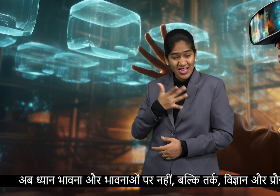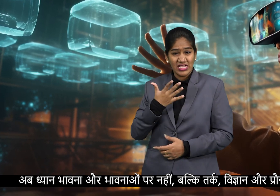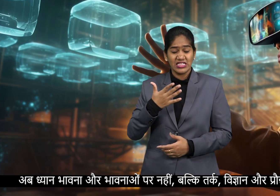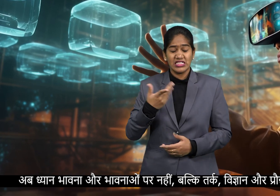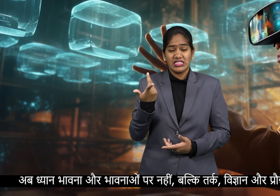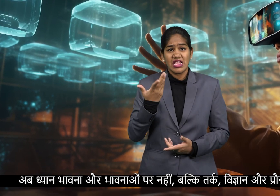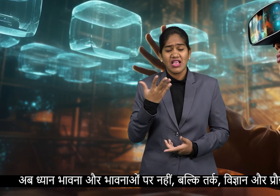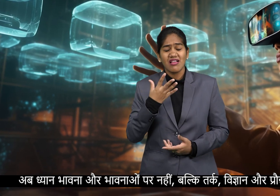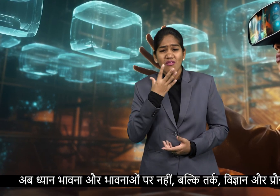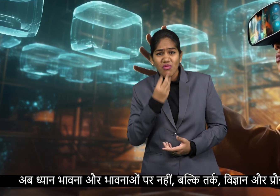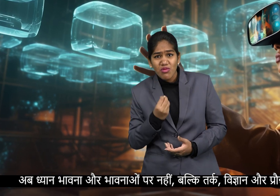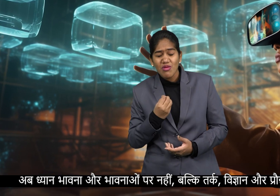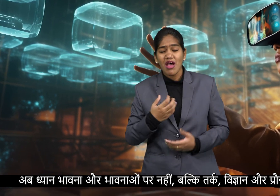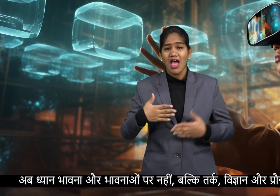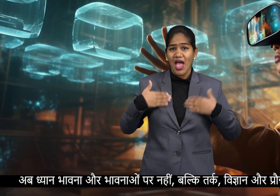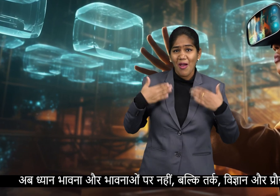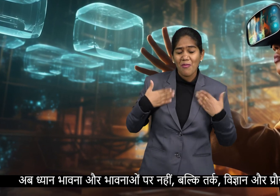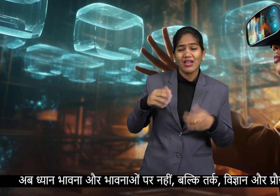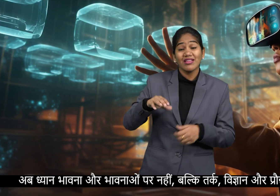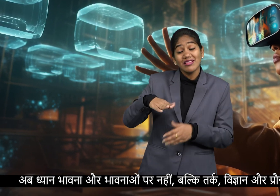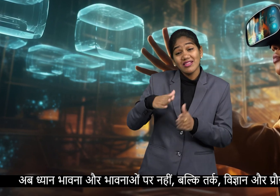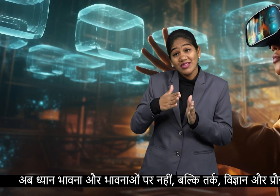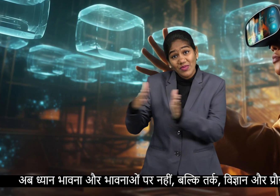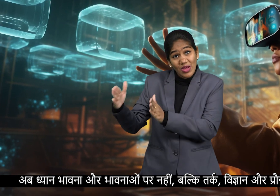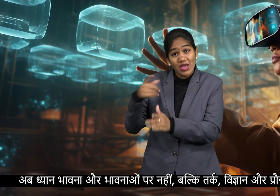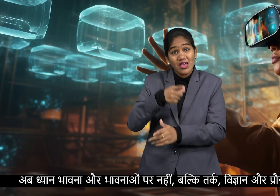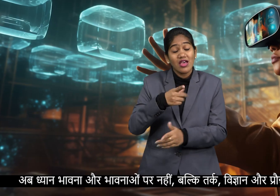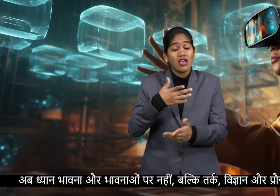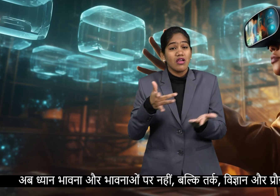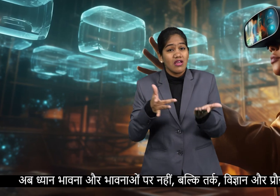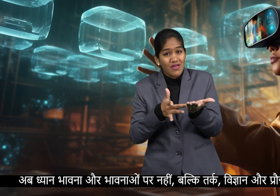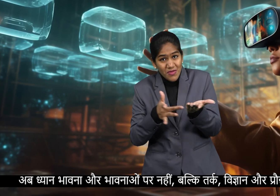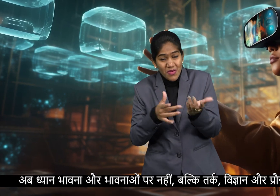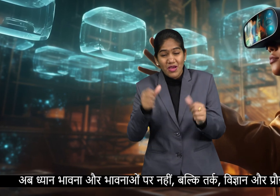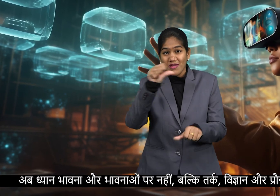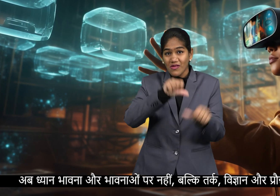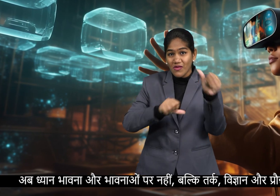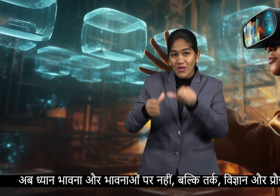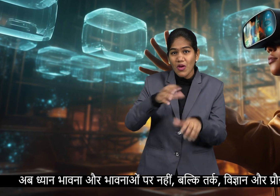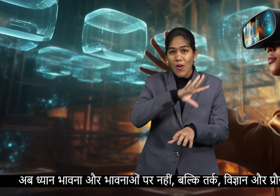और प्रौद्योगिक पर केंद्रित था।